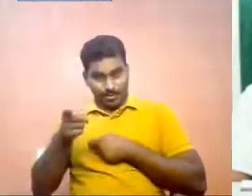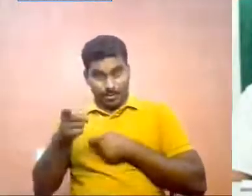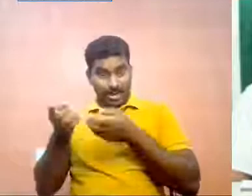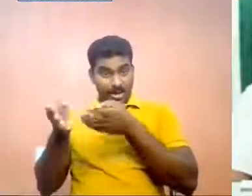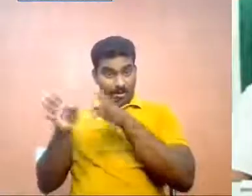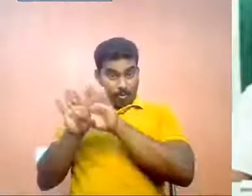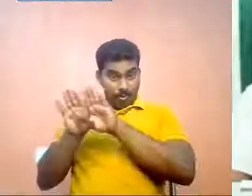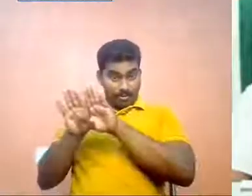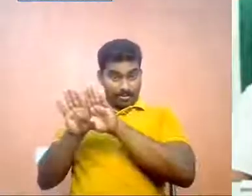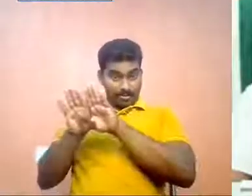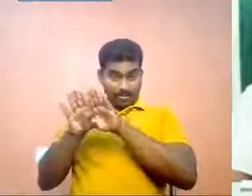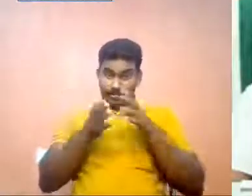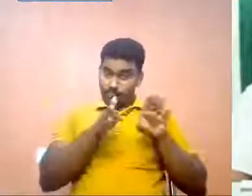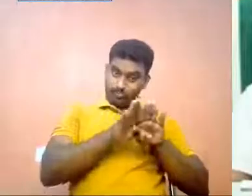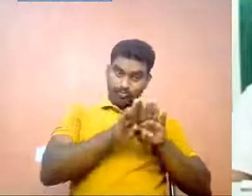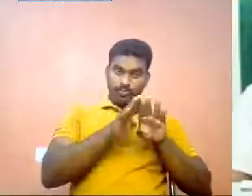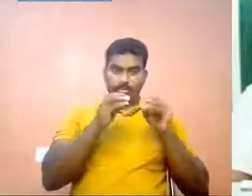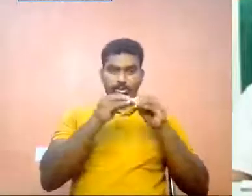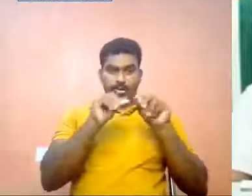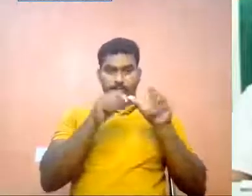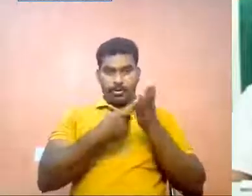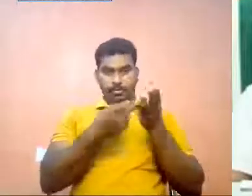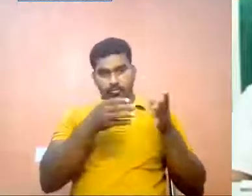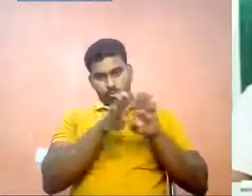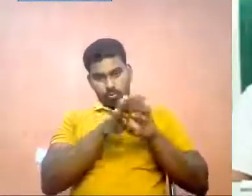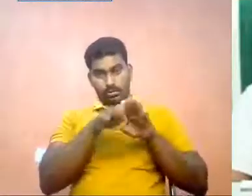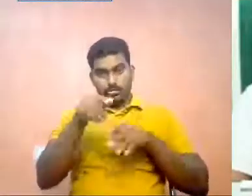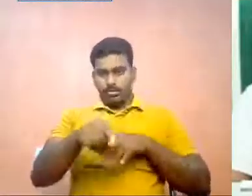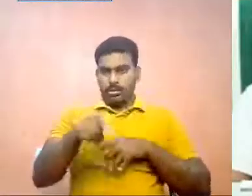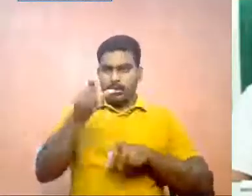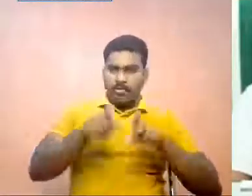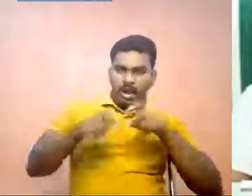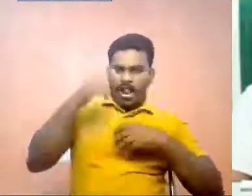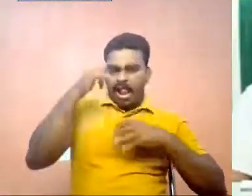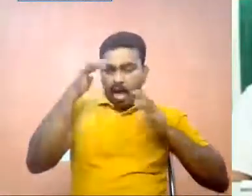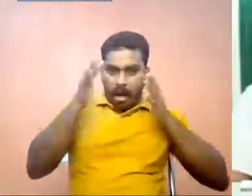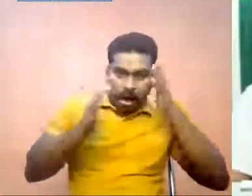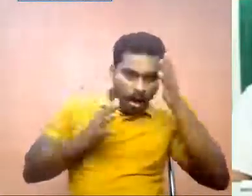അടച്ചത് ചില ഗുരുതര പ്രശ്നങ്ങളാണ് സൃഷ്ടിക്കുന്നത്.